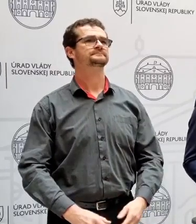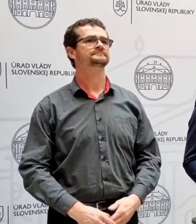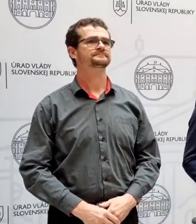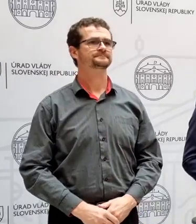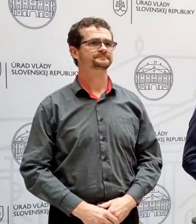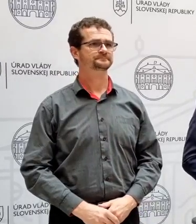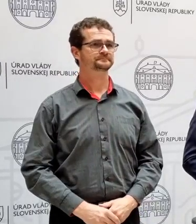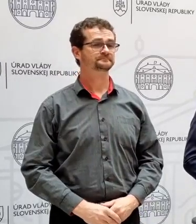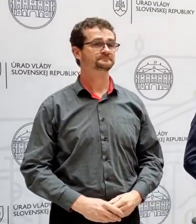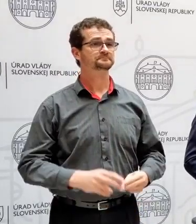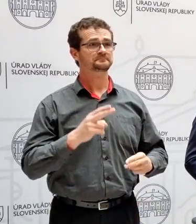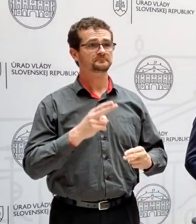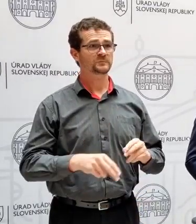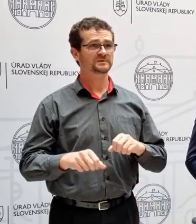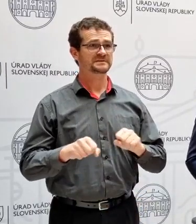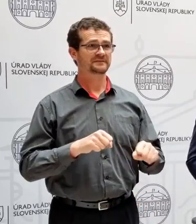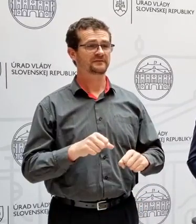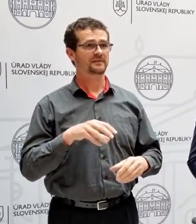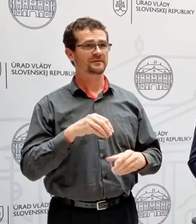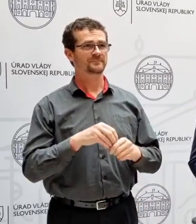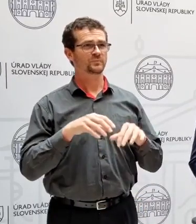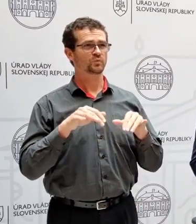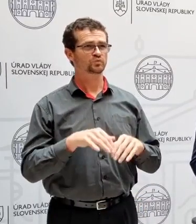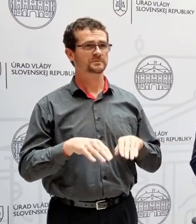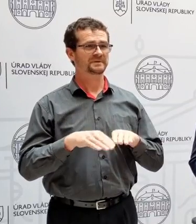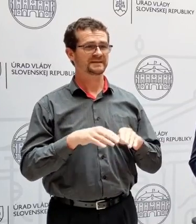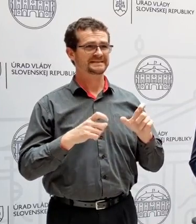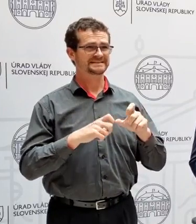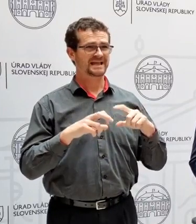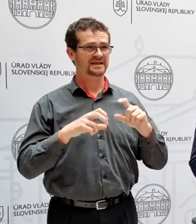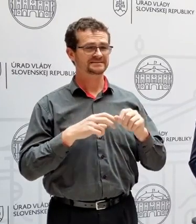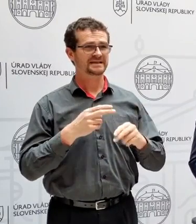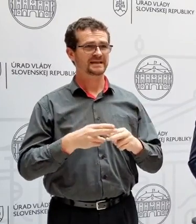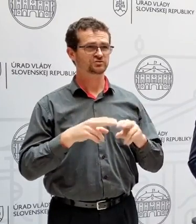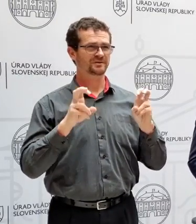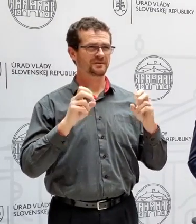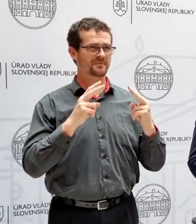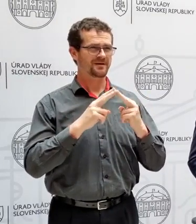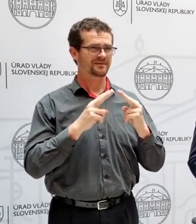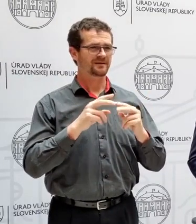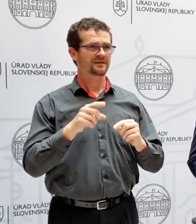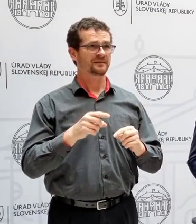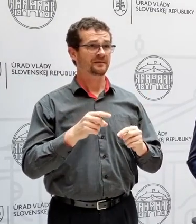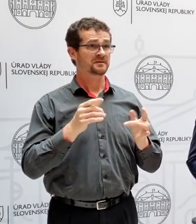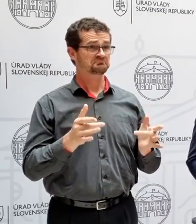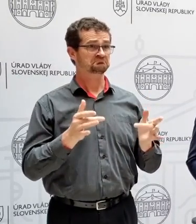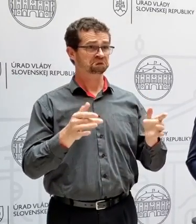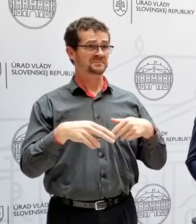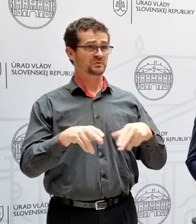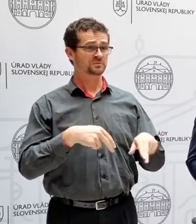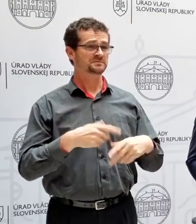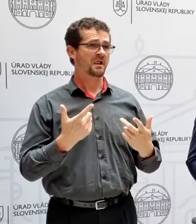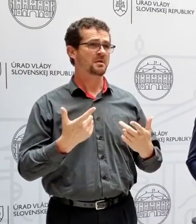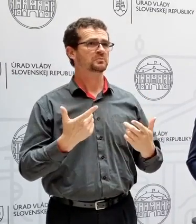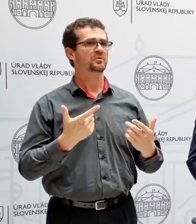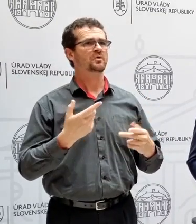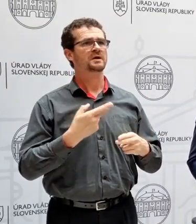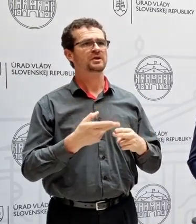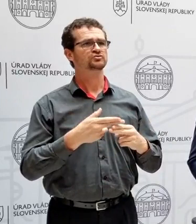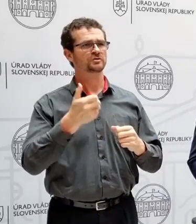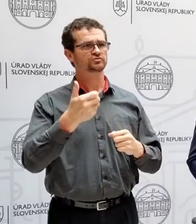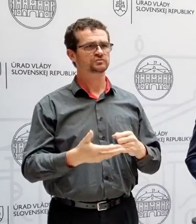Takže pán minister, posledná vláda, kde ste za účasti ministrov SAS priamo riešili aj tému energetiky, posunuli ste sa niekam v diskusiách, alebo ste si vyjasňovali tie